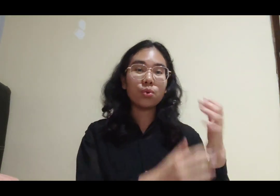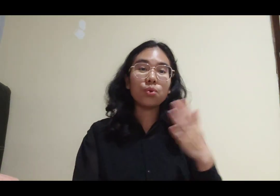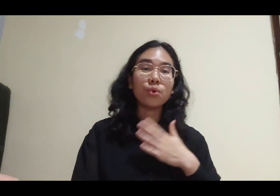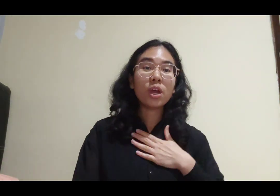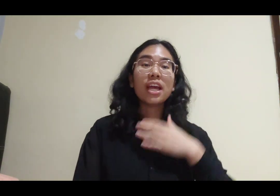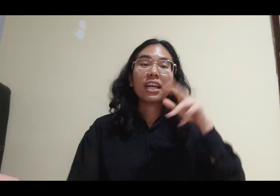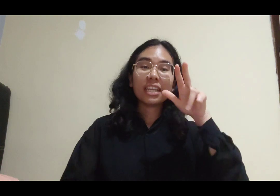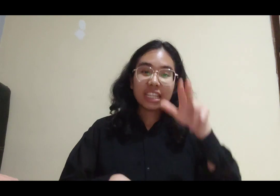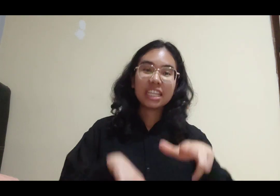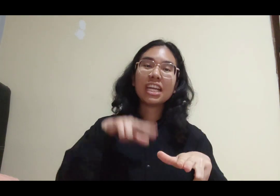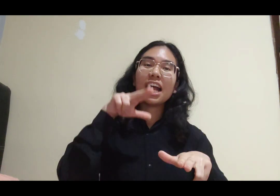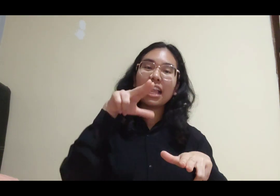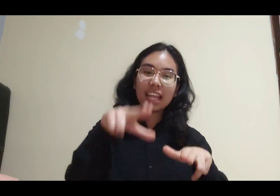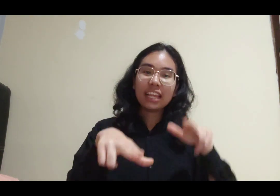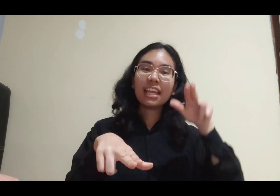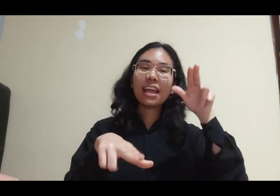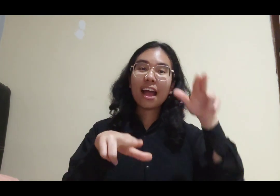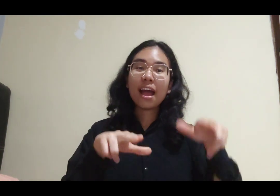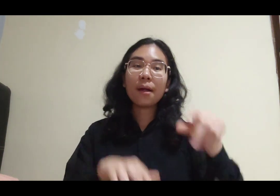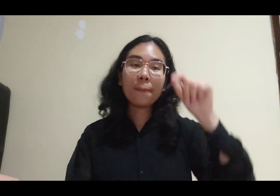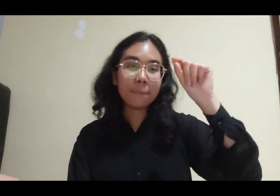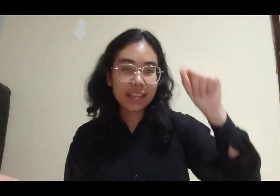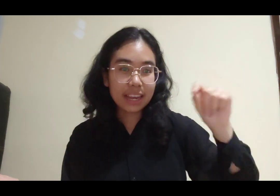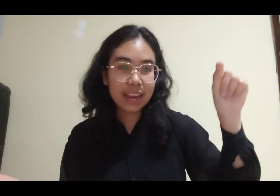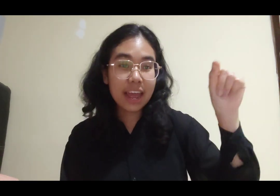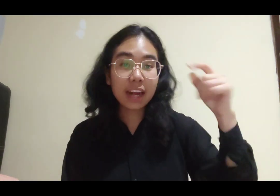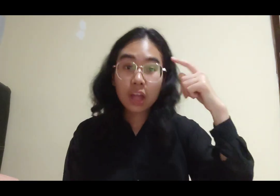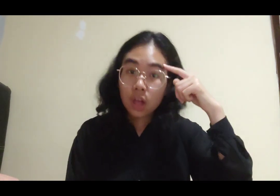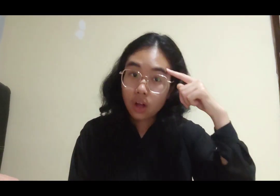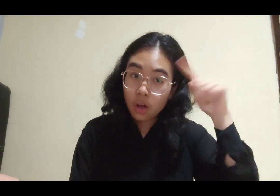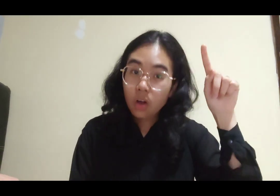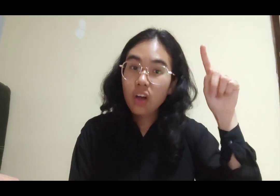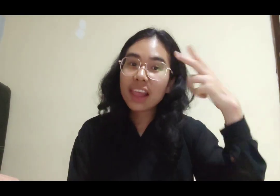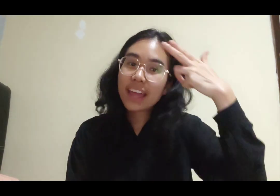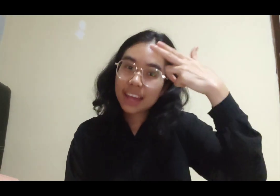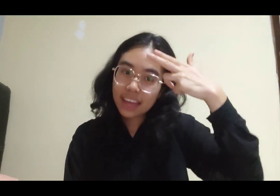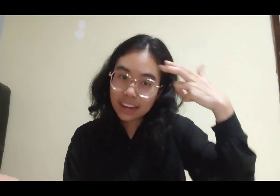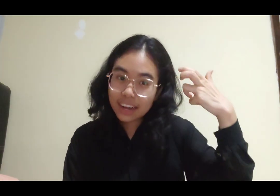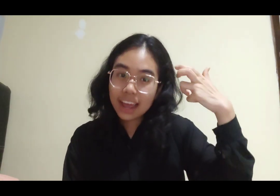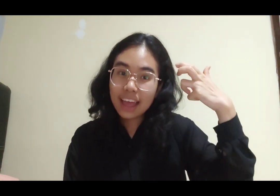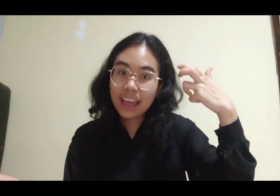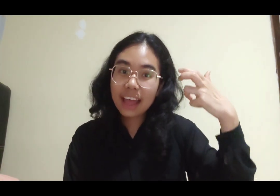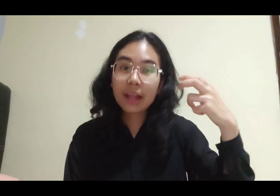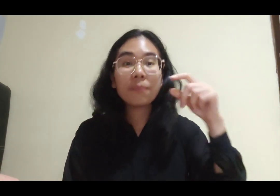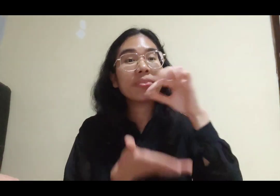menuntunku ke jalan yang benar, oleh karena